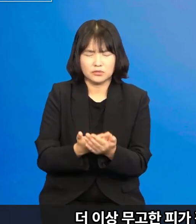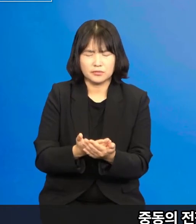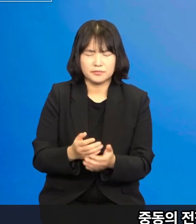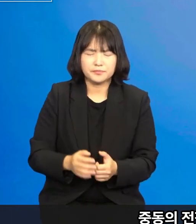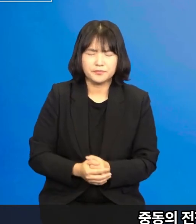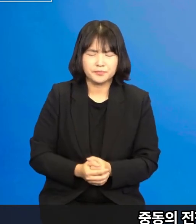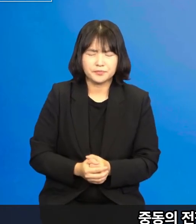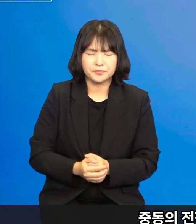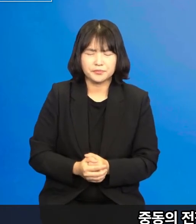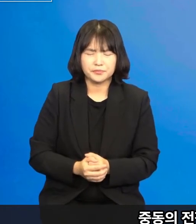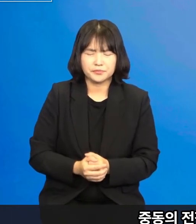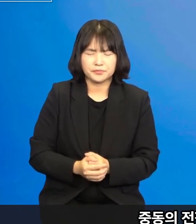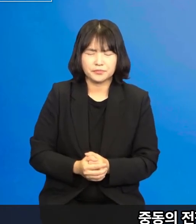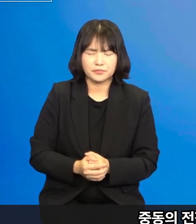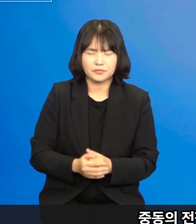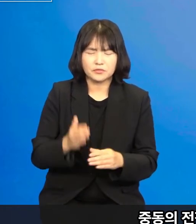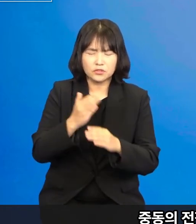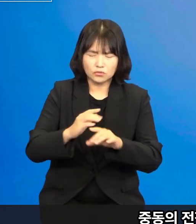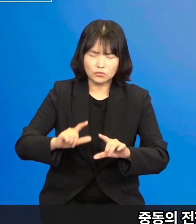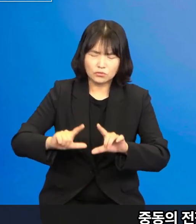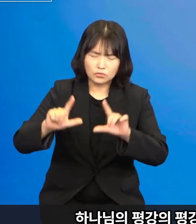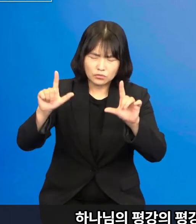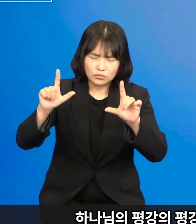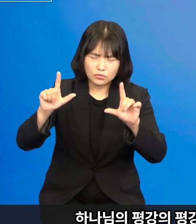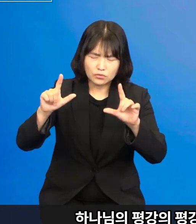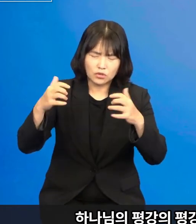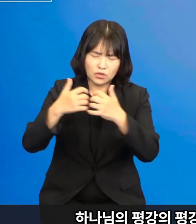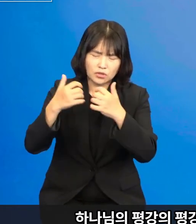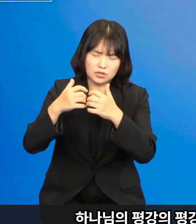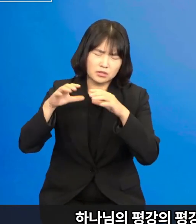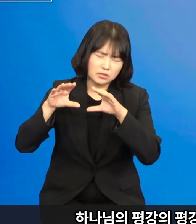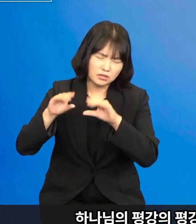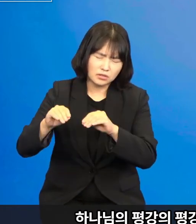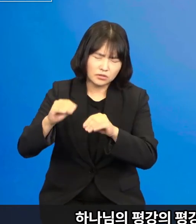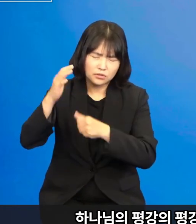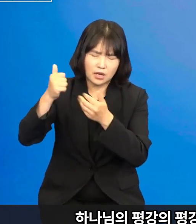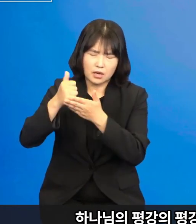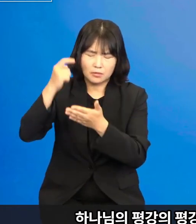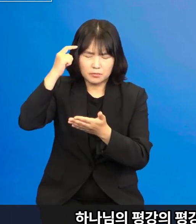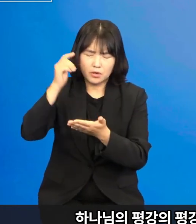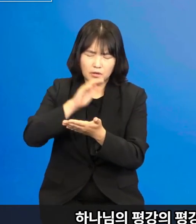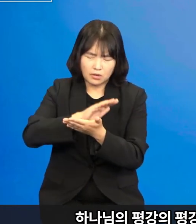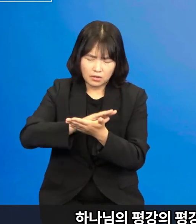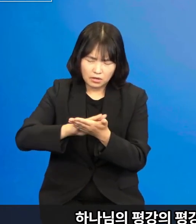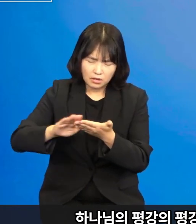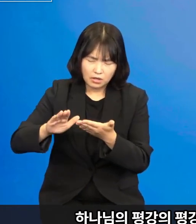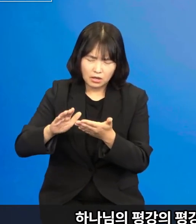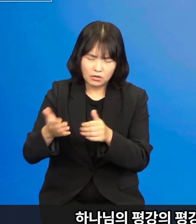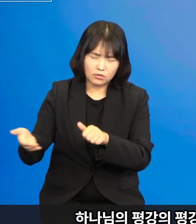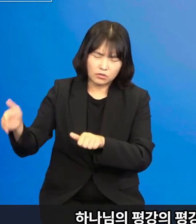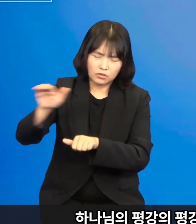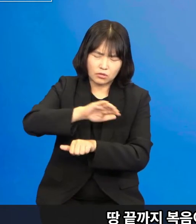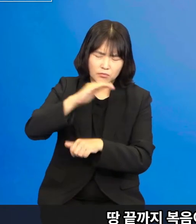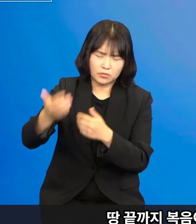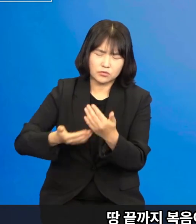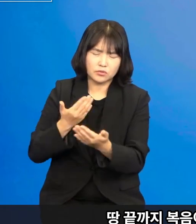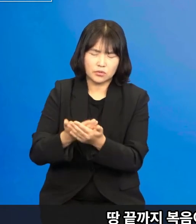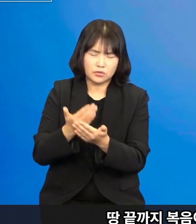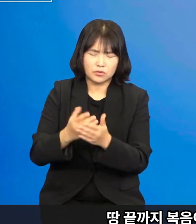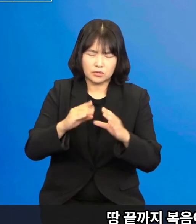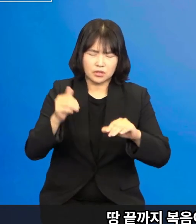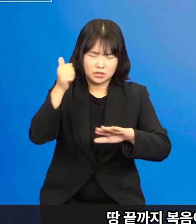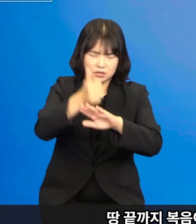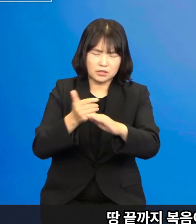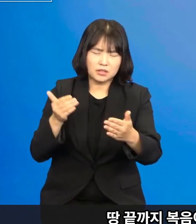주시옵소서. 중동의 전쟁의 소식이 그치고 하나님의 평강의 평강으로 하나님 덮어 주시옵소서. 땅